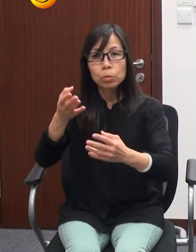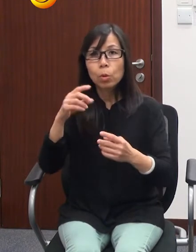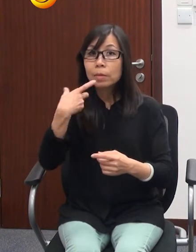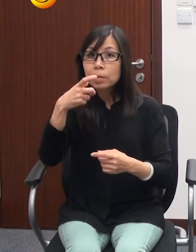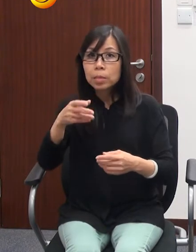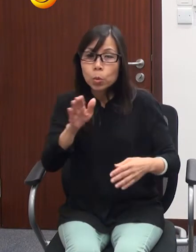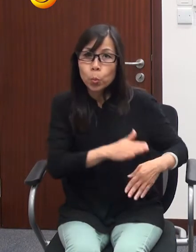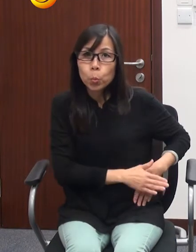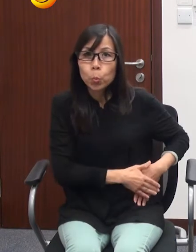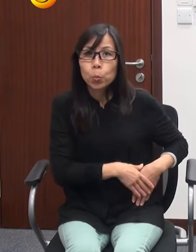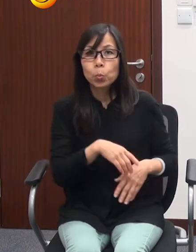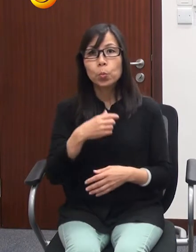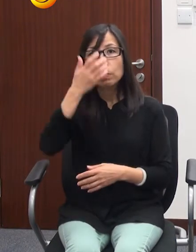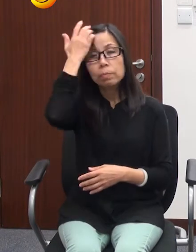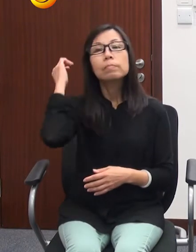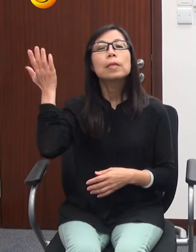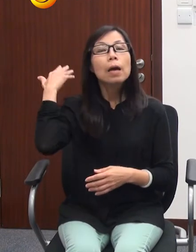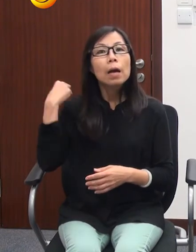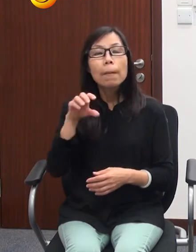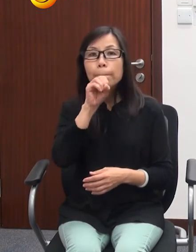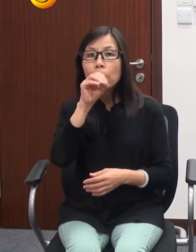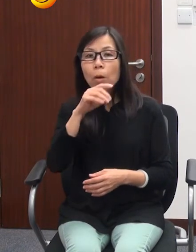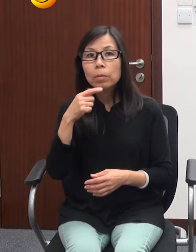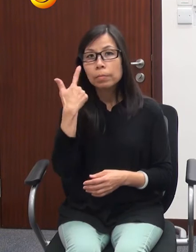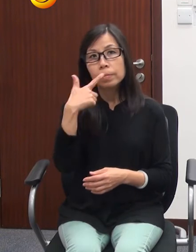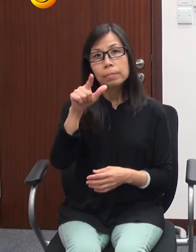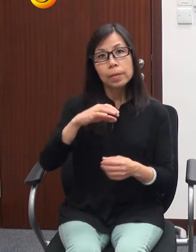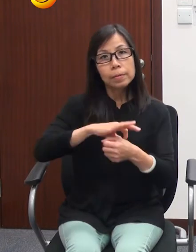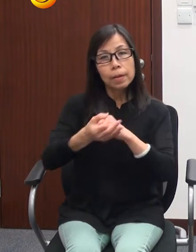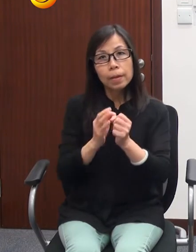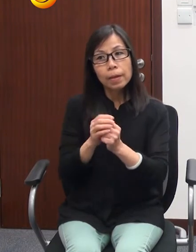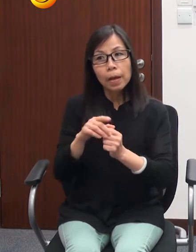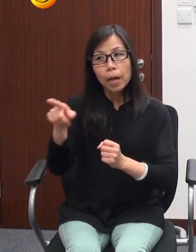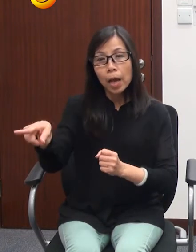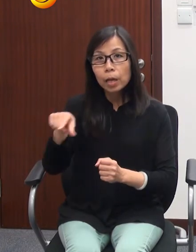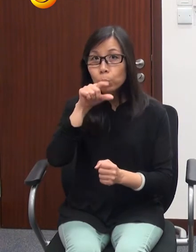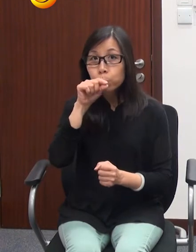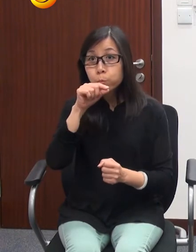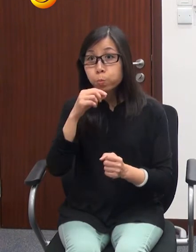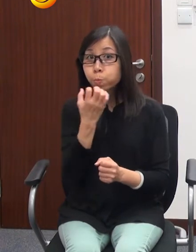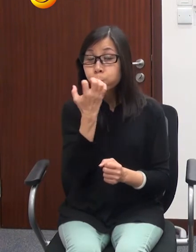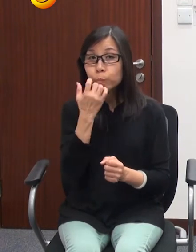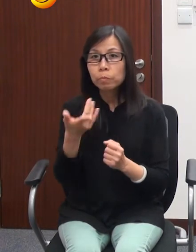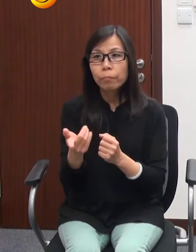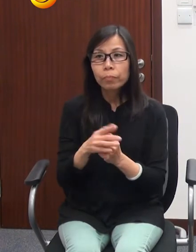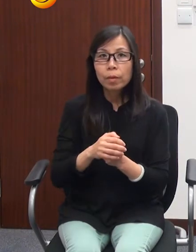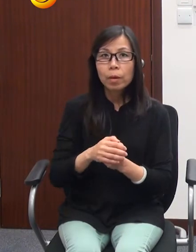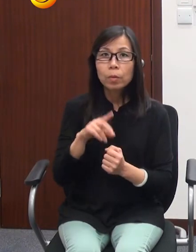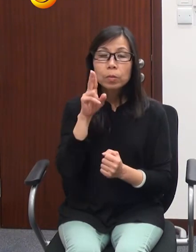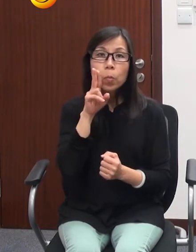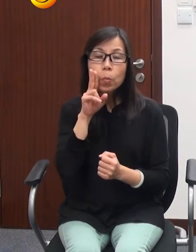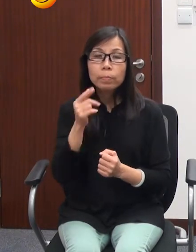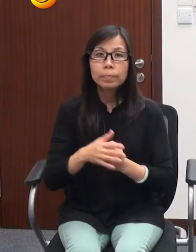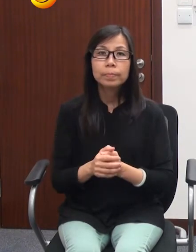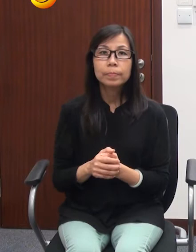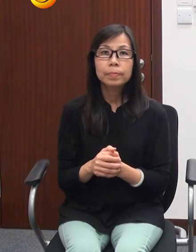啱之前講到新世界尖東，即係嗰個即係休養用地嗰個事件，咁其中一個好好例子。 咁、